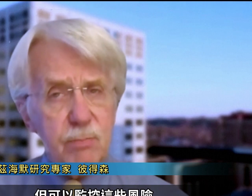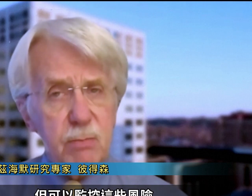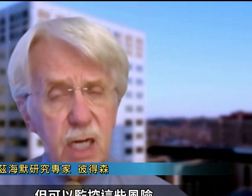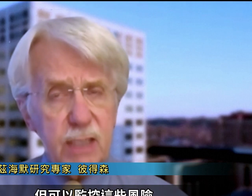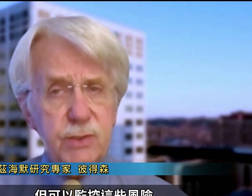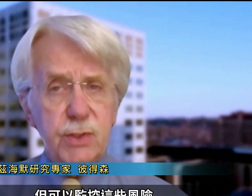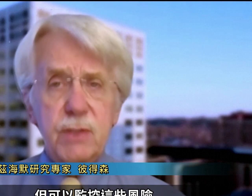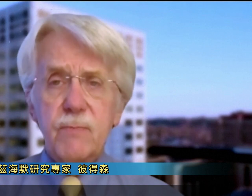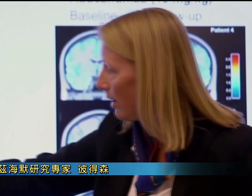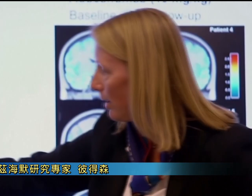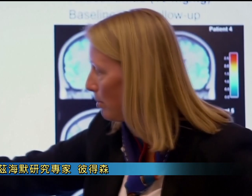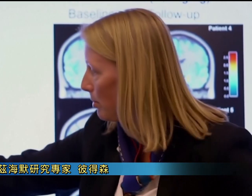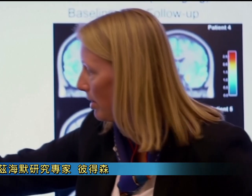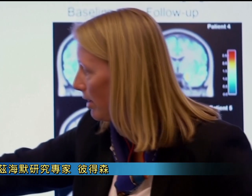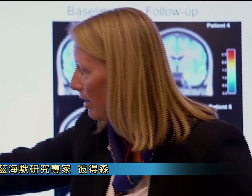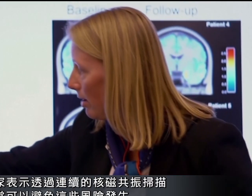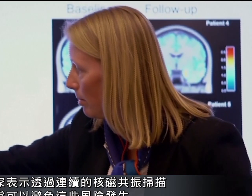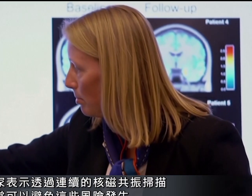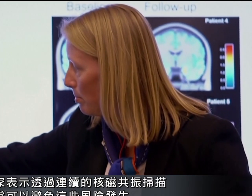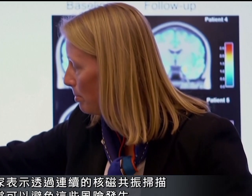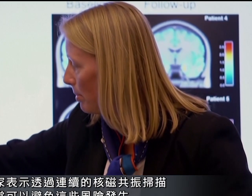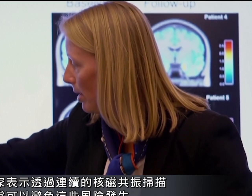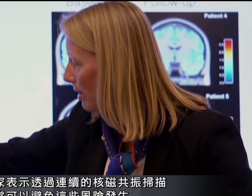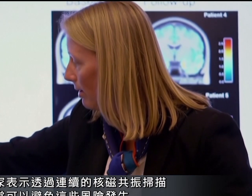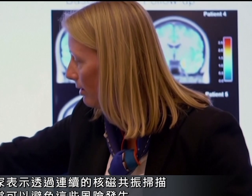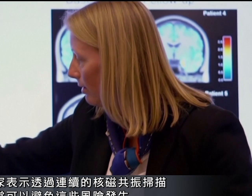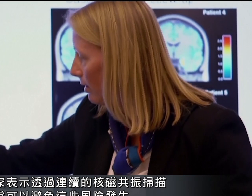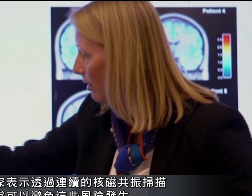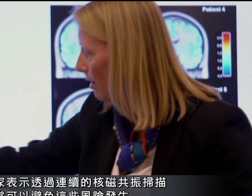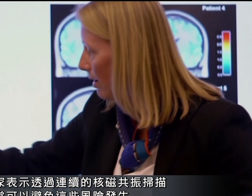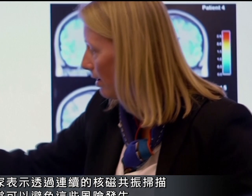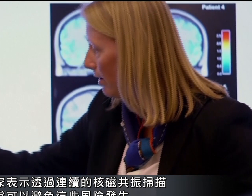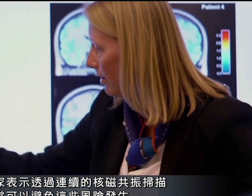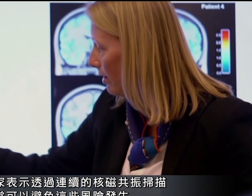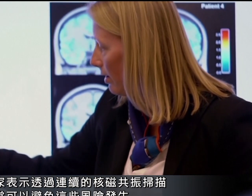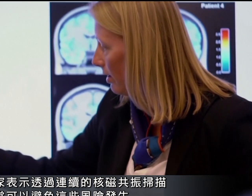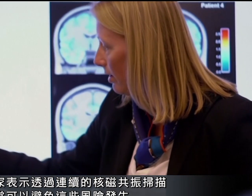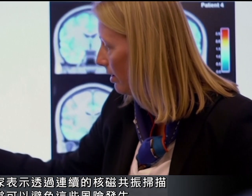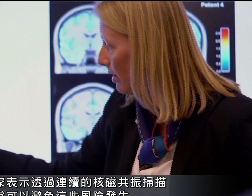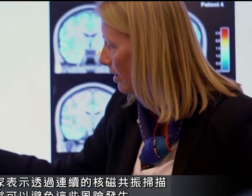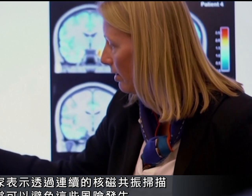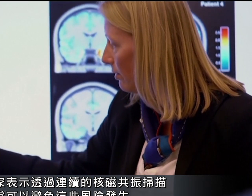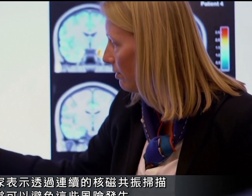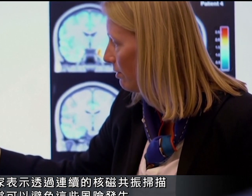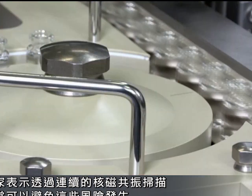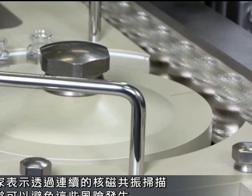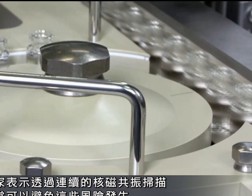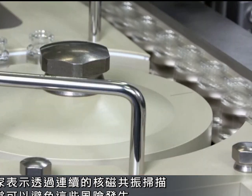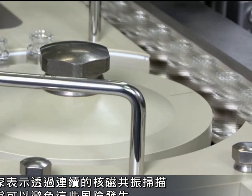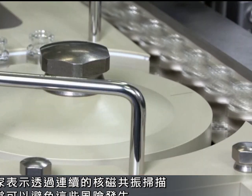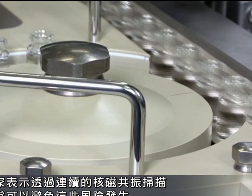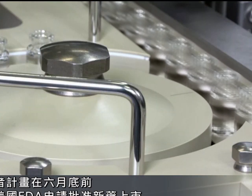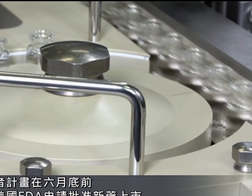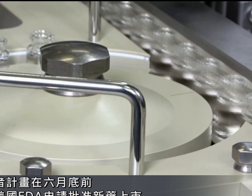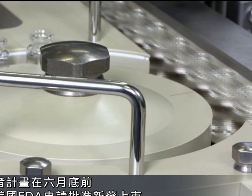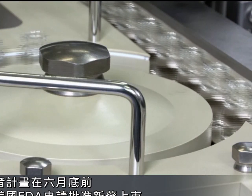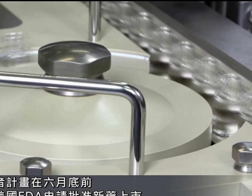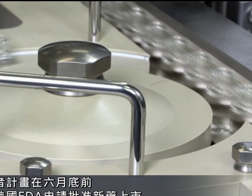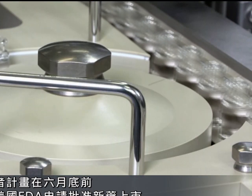be monitored. 专家表示，透过连续的核磁共振扫描，通常可以避免这些风险发生。业者计划在6月底前